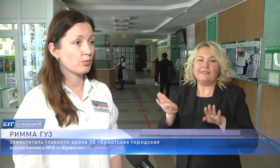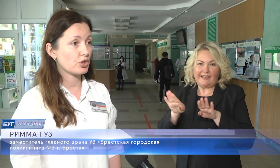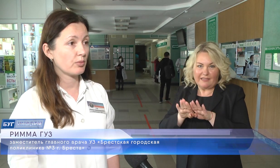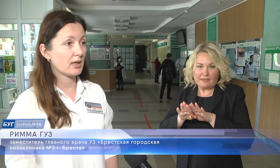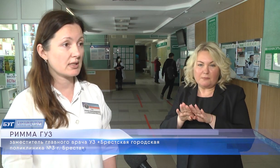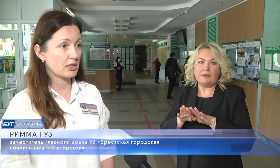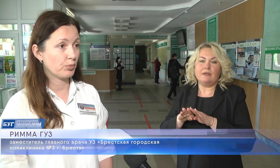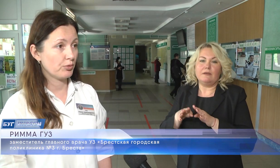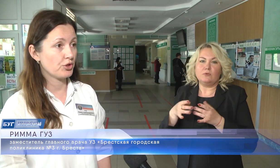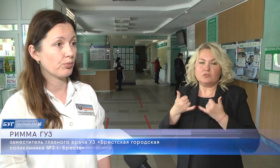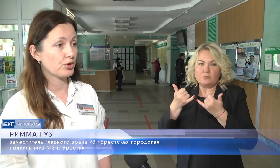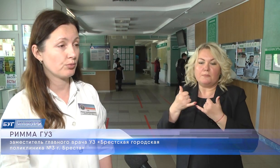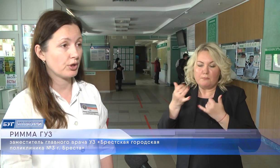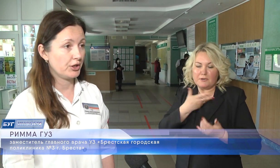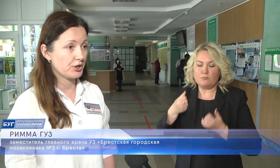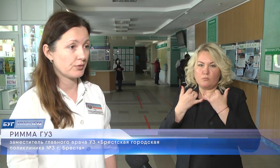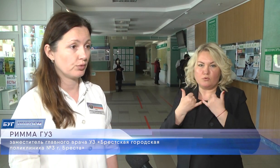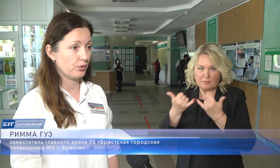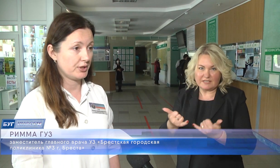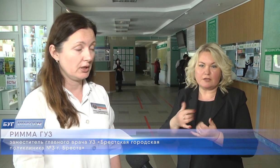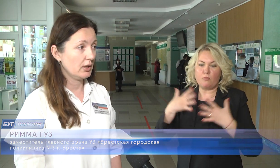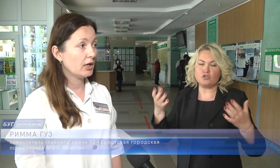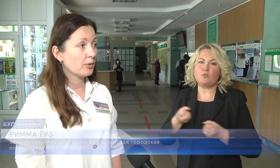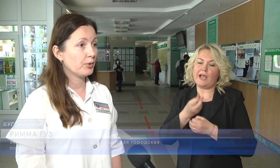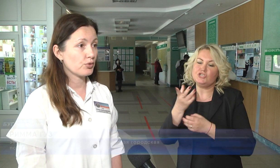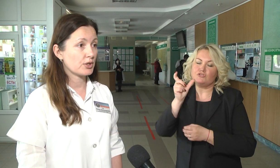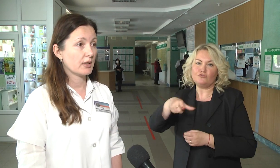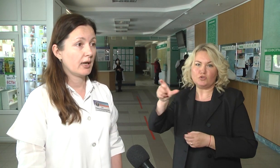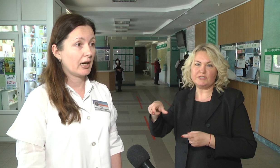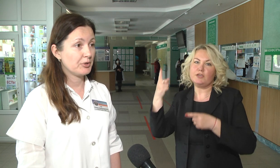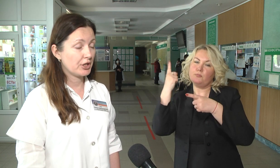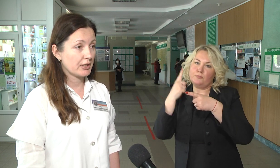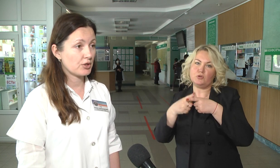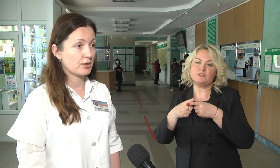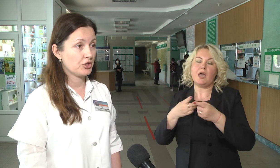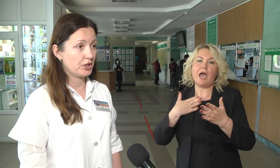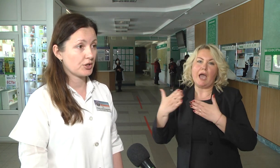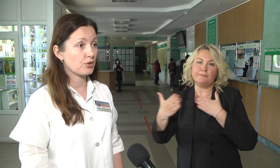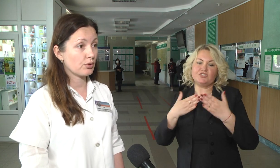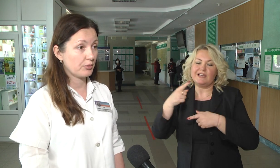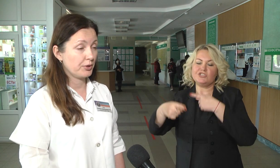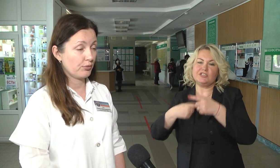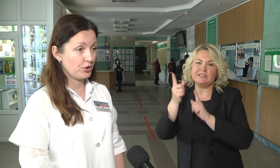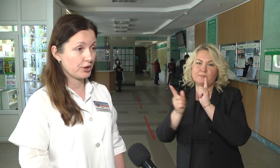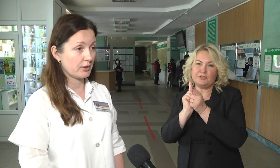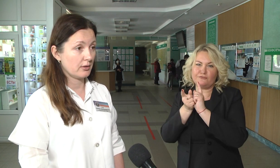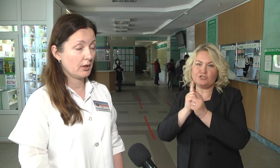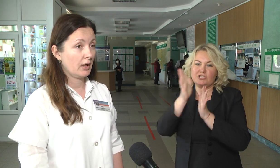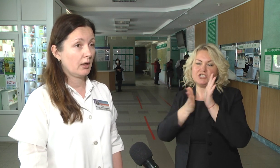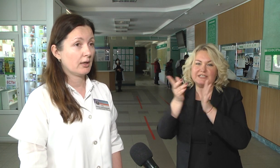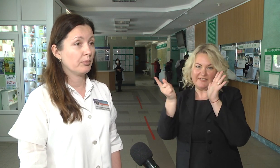мы сможем оказать помощь большему количеству людей. Плюс, общаясь через